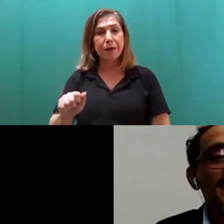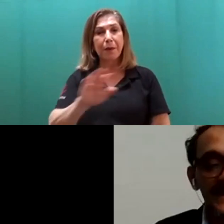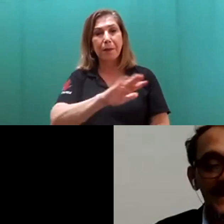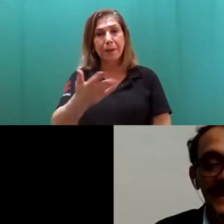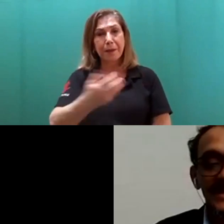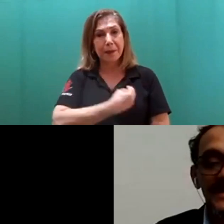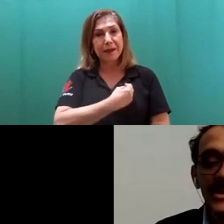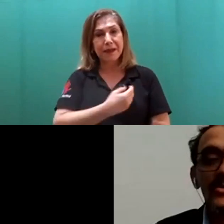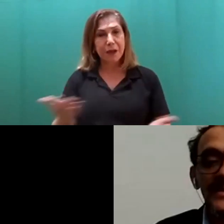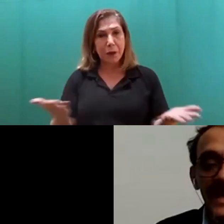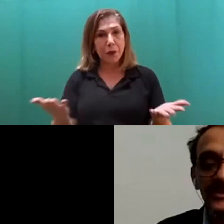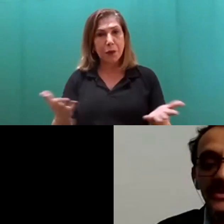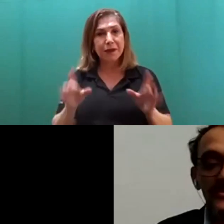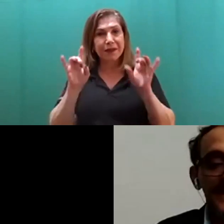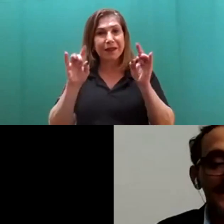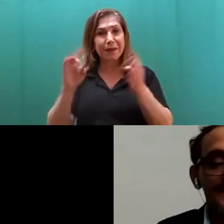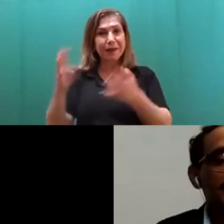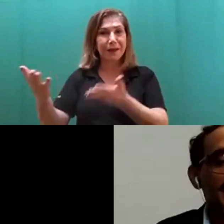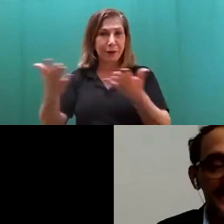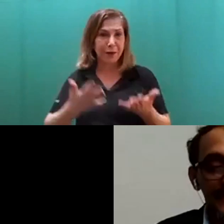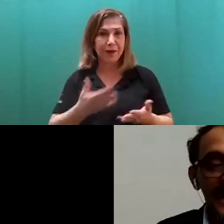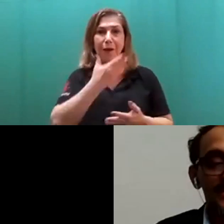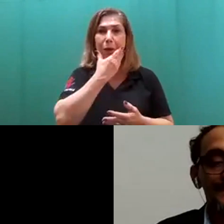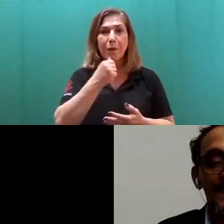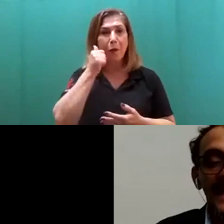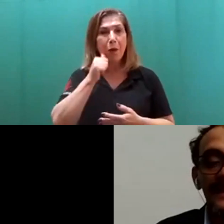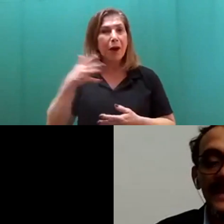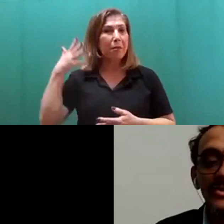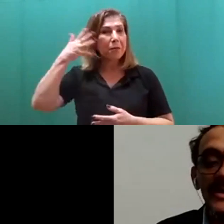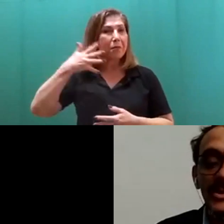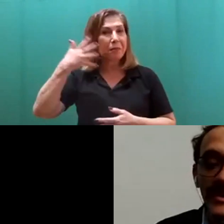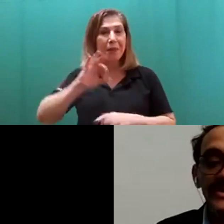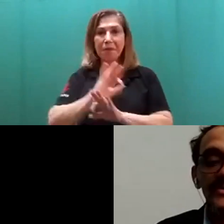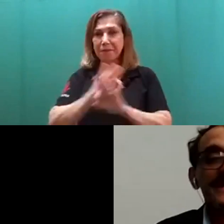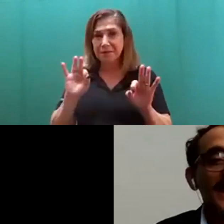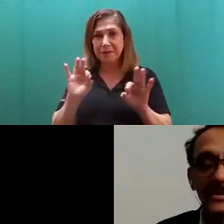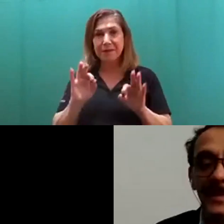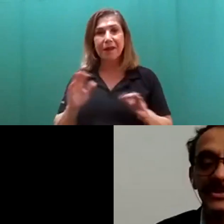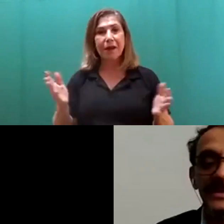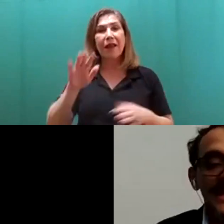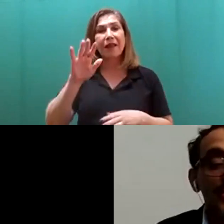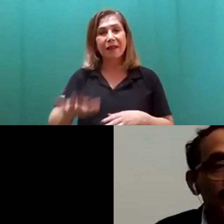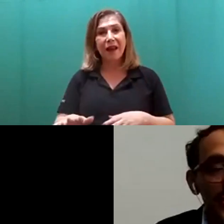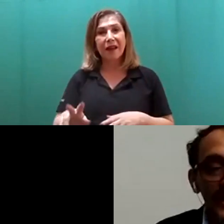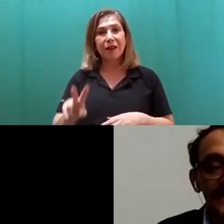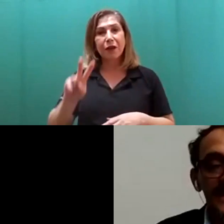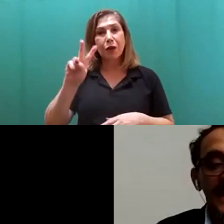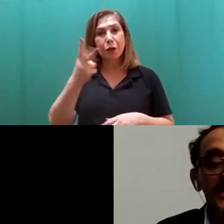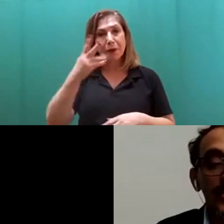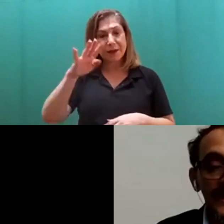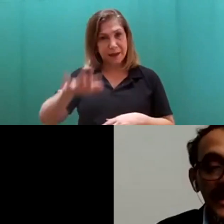manhã, em especial os convidados e convidadas pelo excelente debate. Lembramos que no início da tarde, a partir das 14